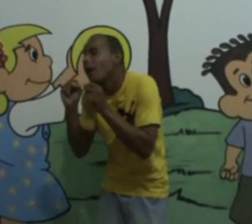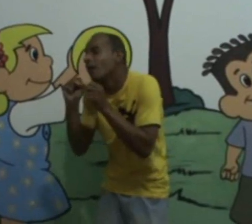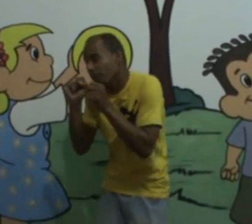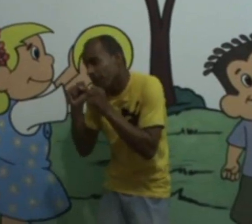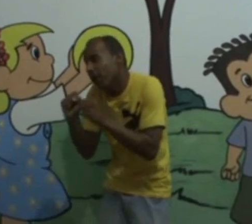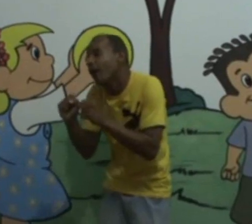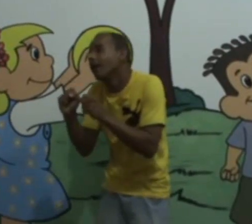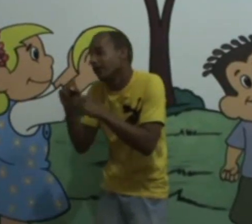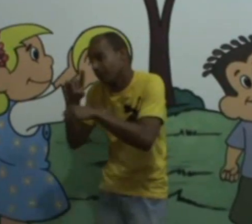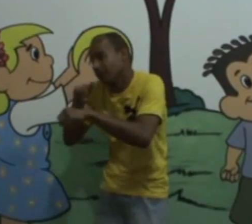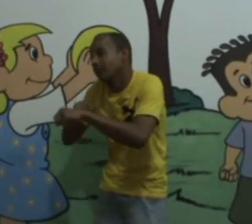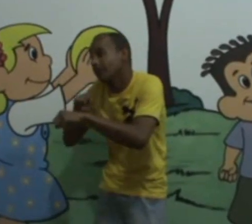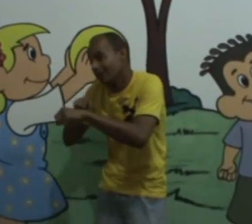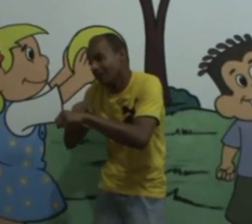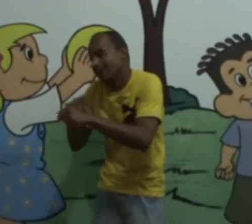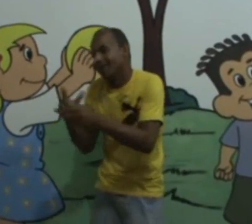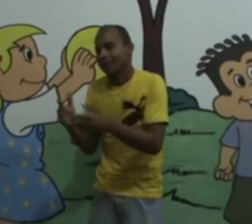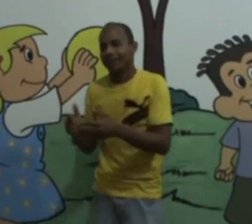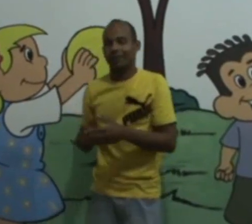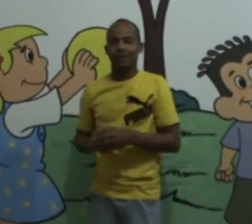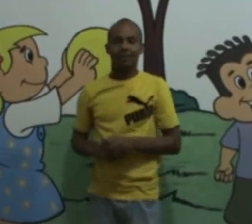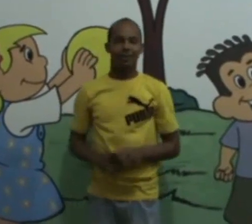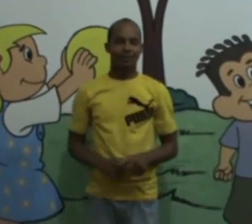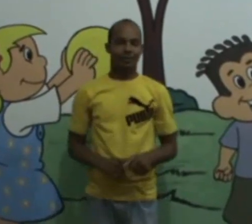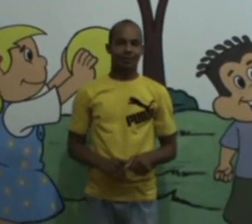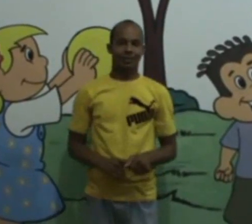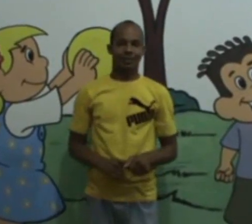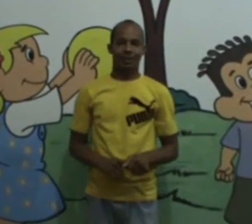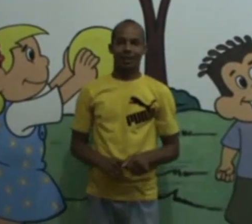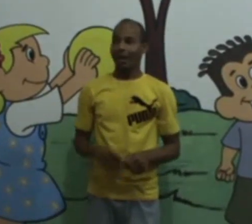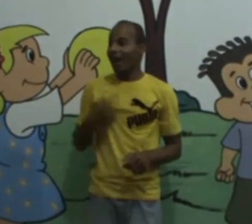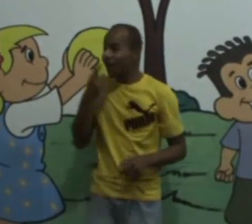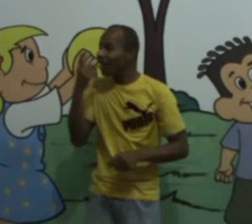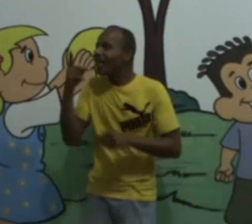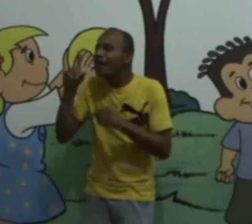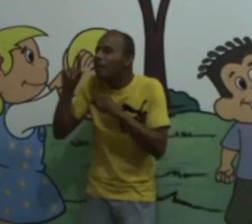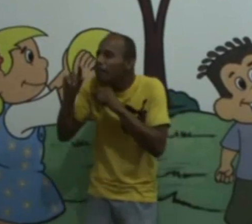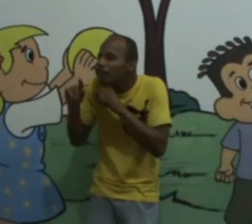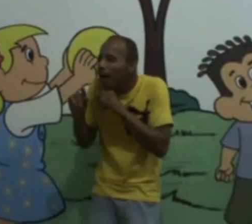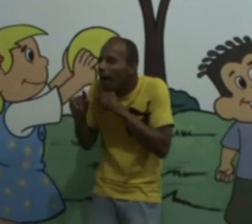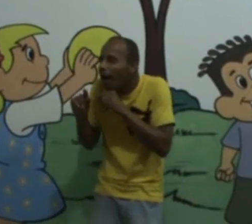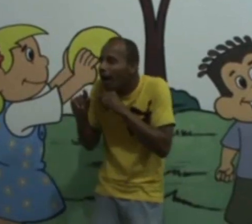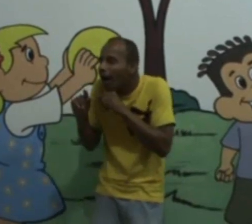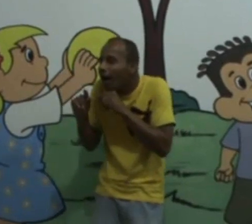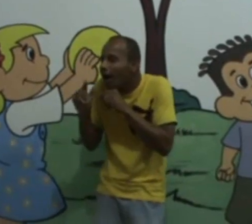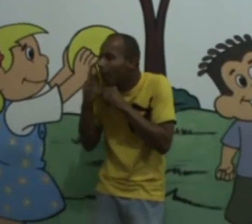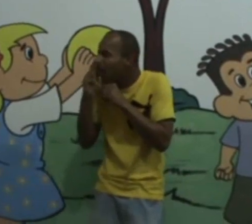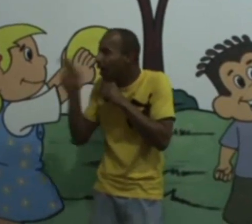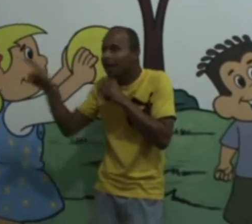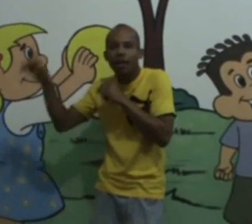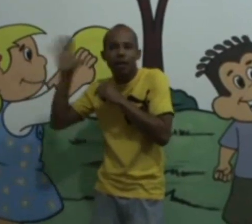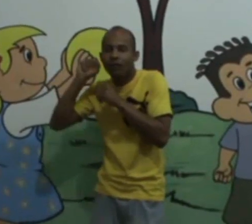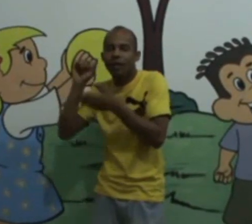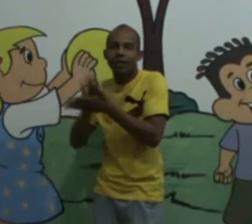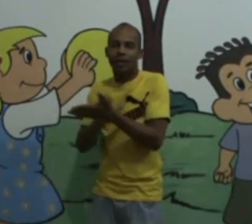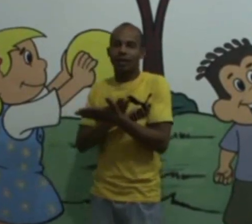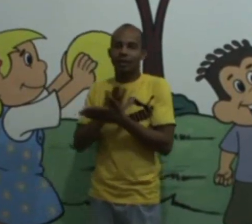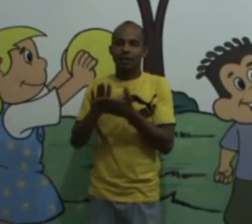mão e dizendo baixinho: professora, posso ir no banheiro?